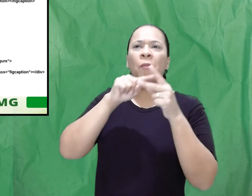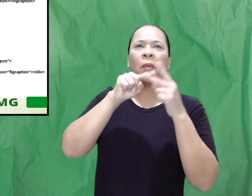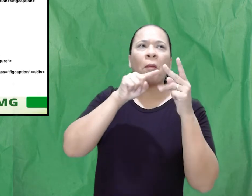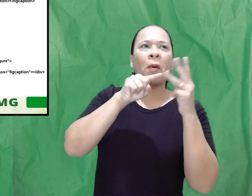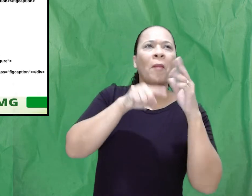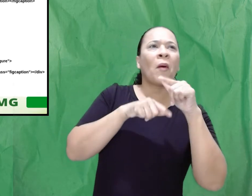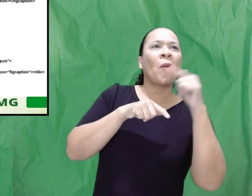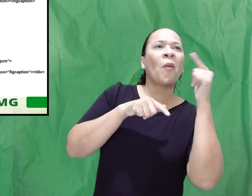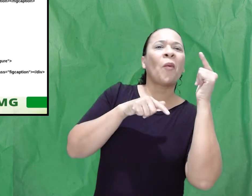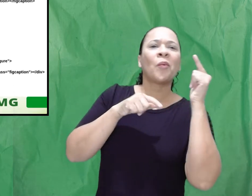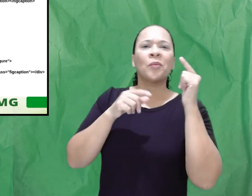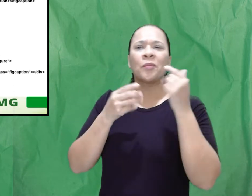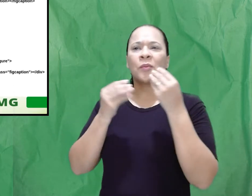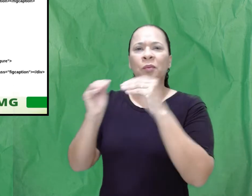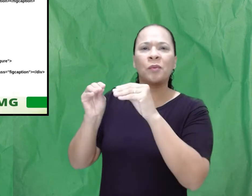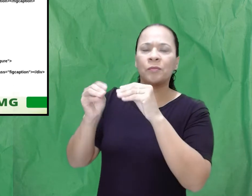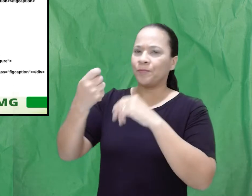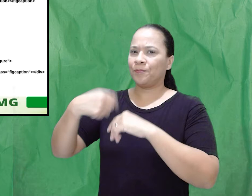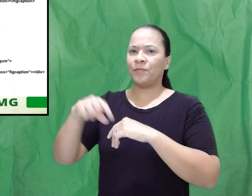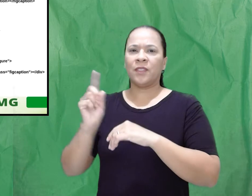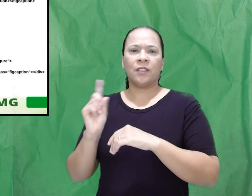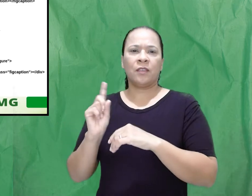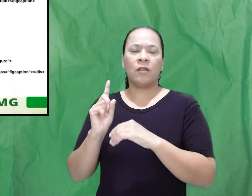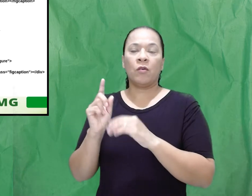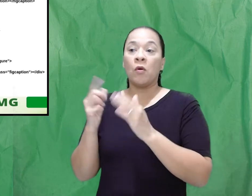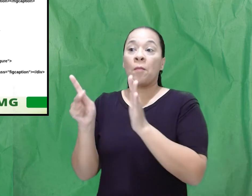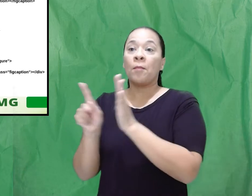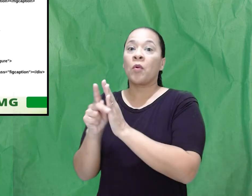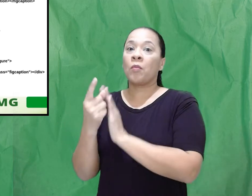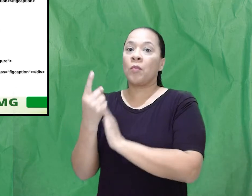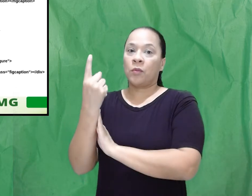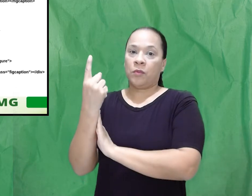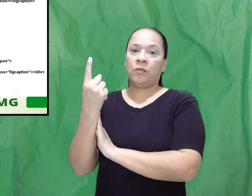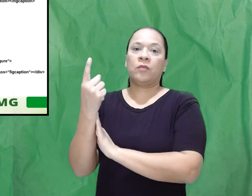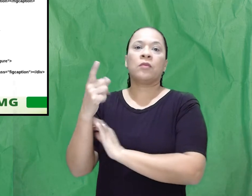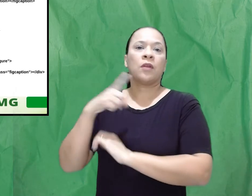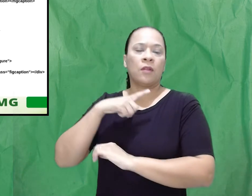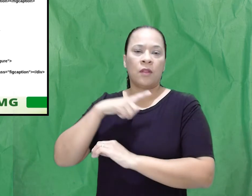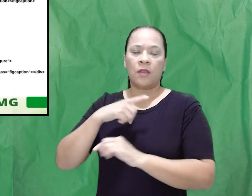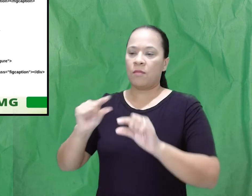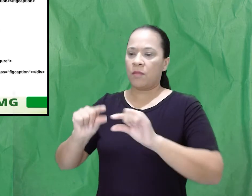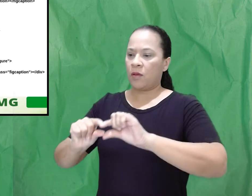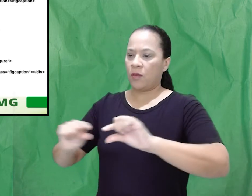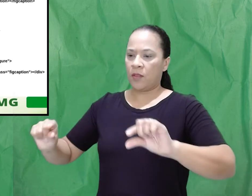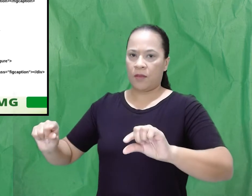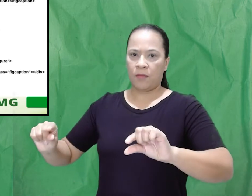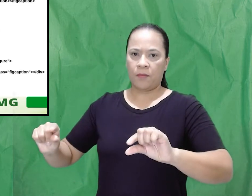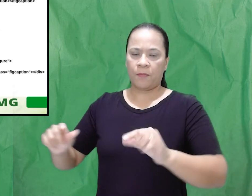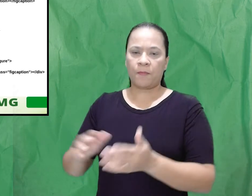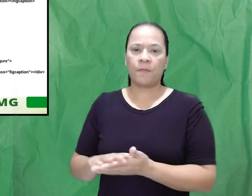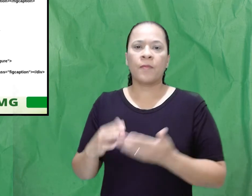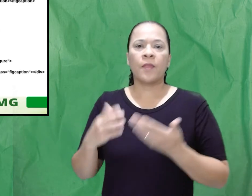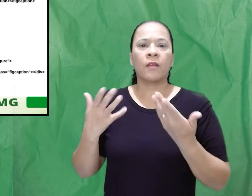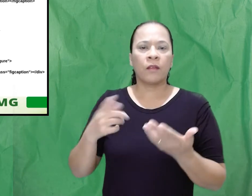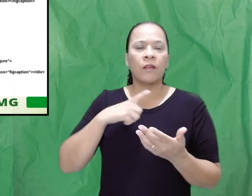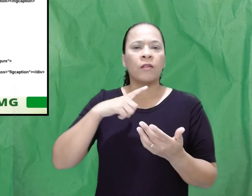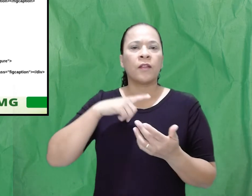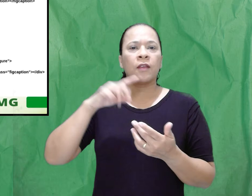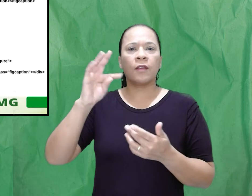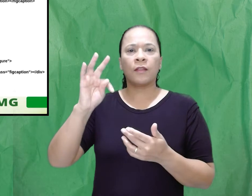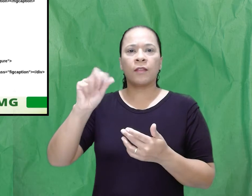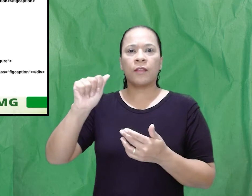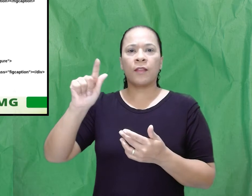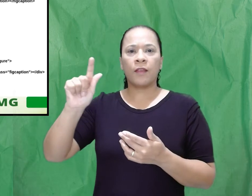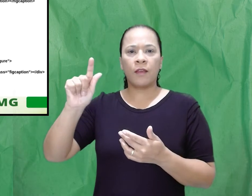um header. Eu tenho uma tag específica para rodapé. E assim por diante. Eu tenho agora diversas tags. Não